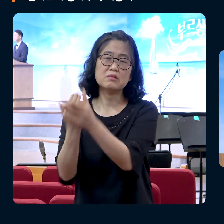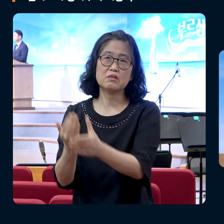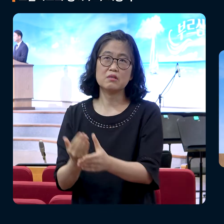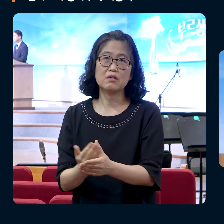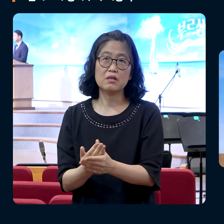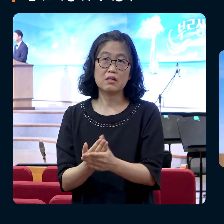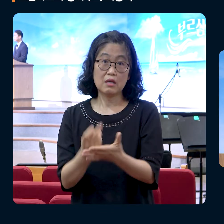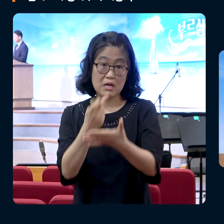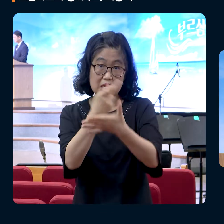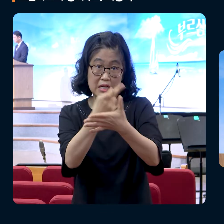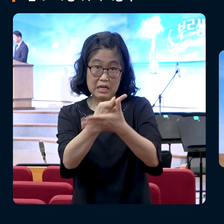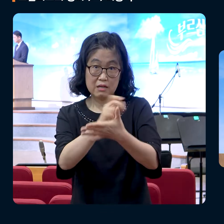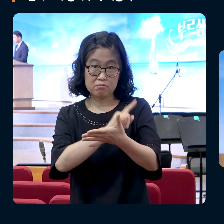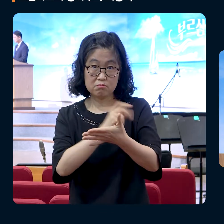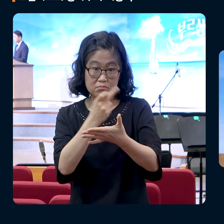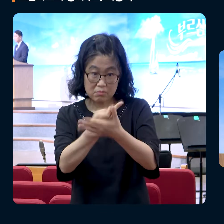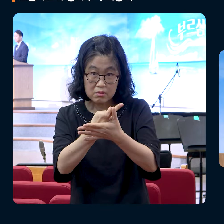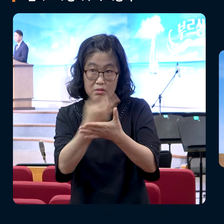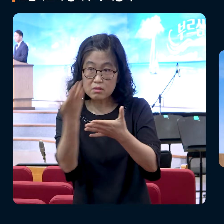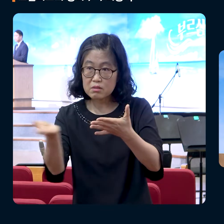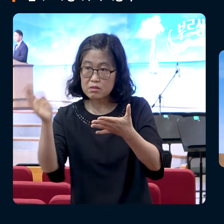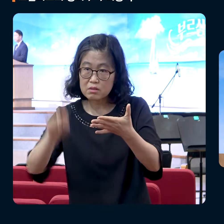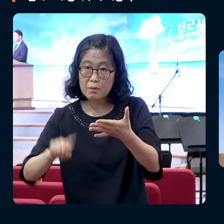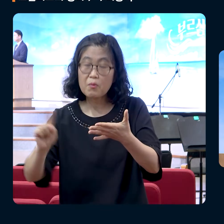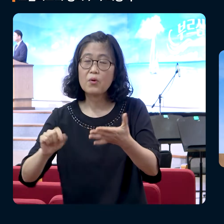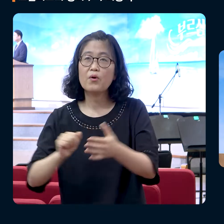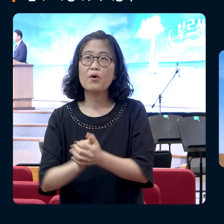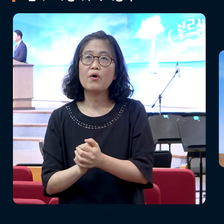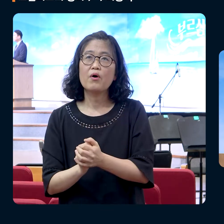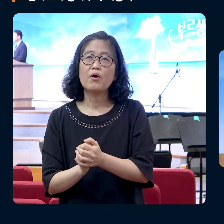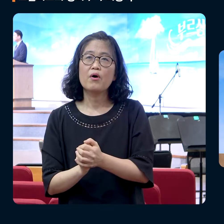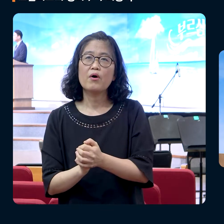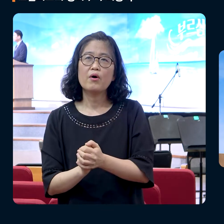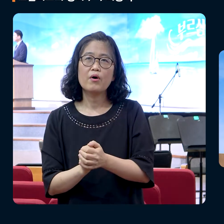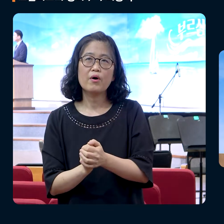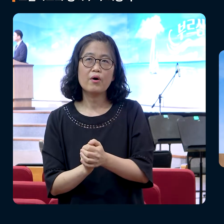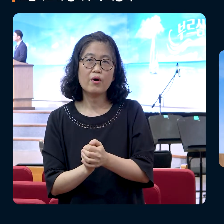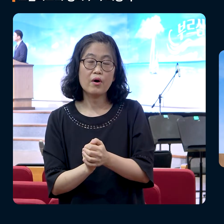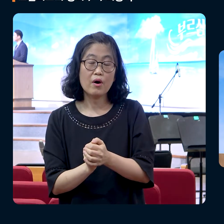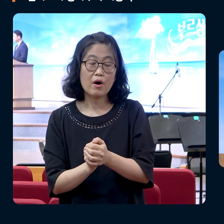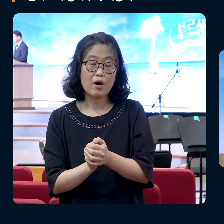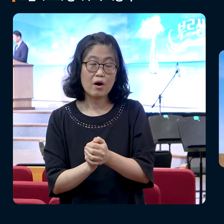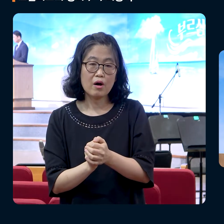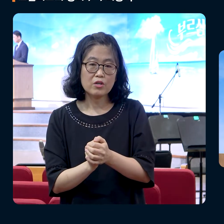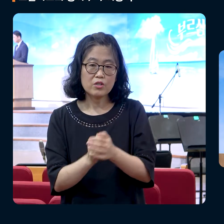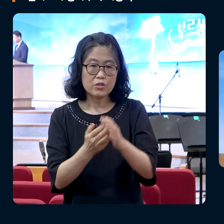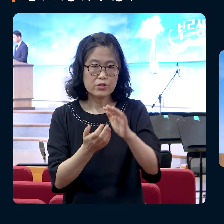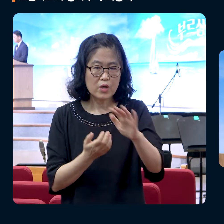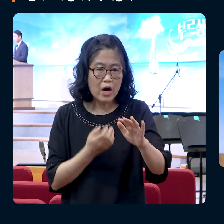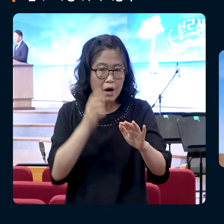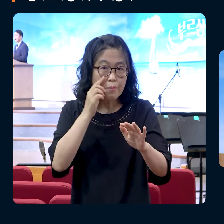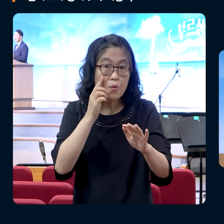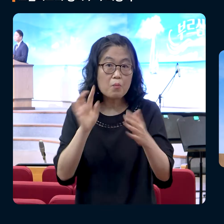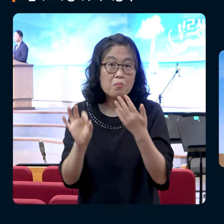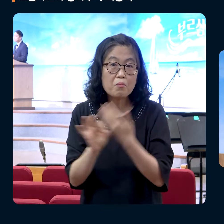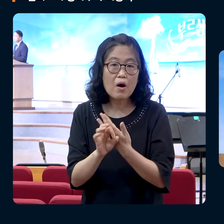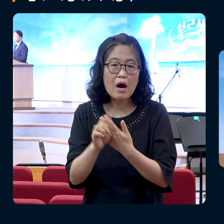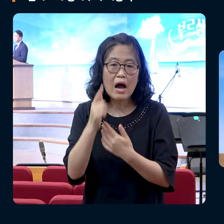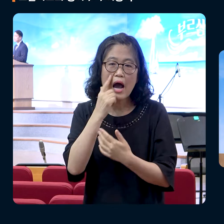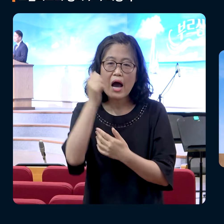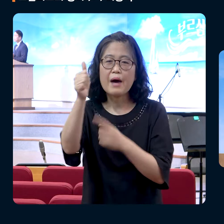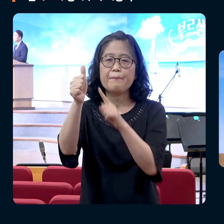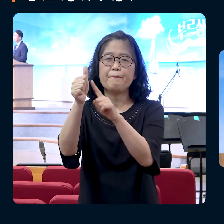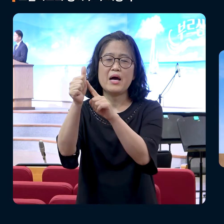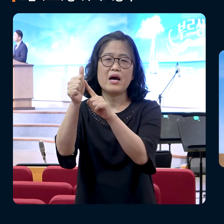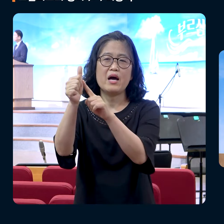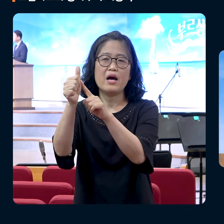사람은 사실은 첫째 아들이고 장자였지만 이 37장에 일어나는 이 사건 이전에 35장에 가면